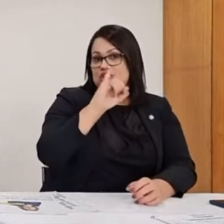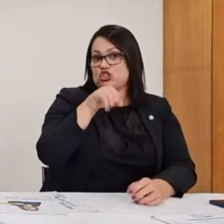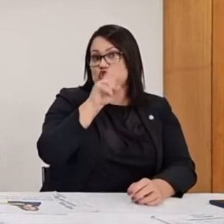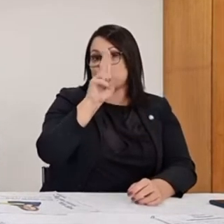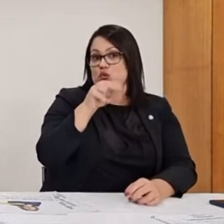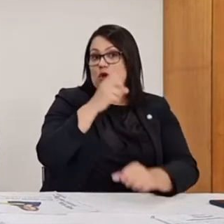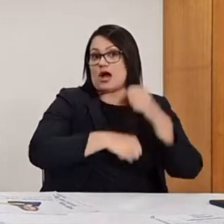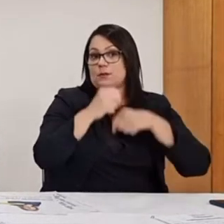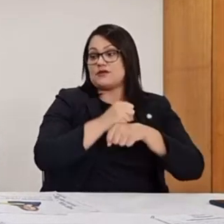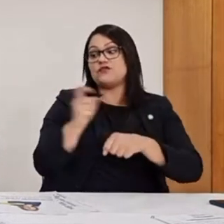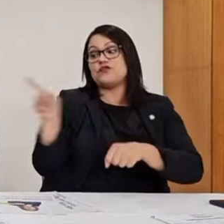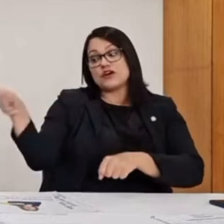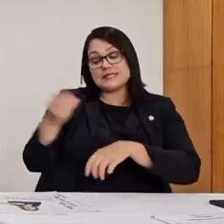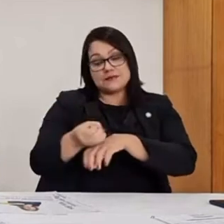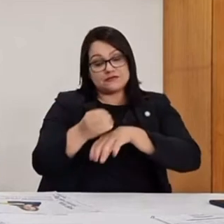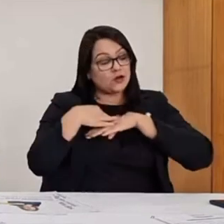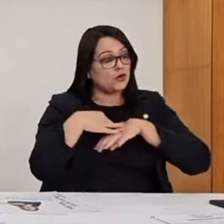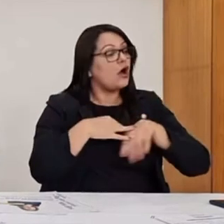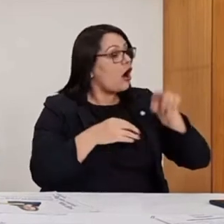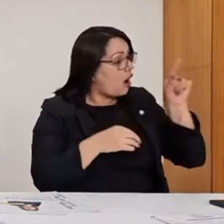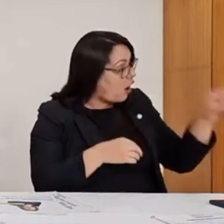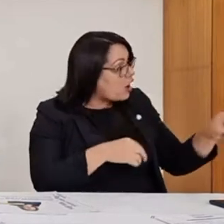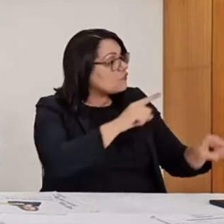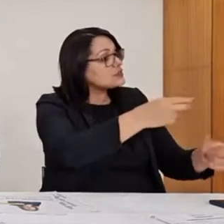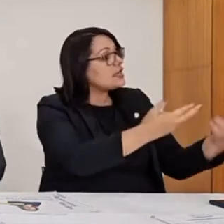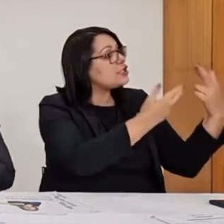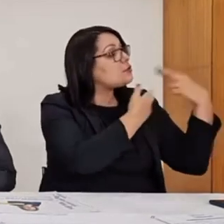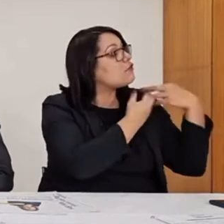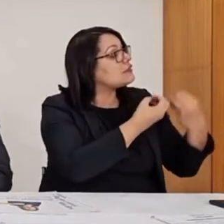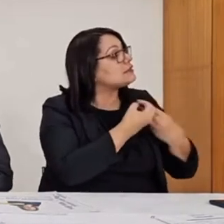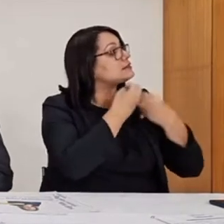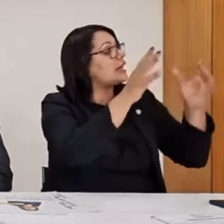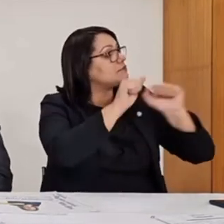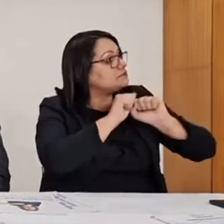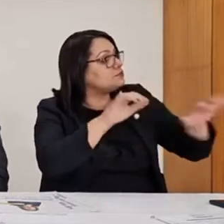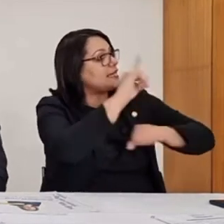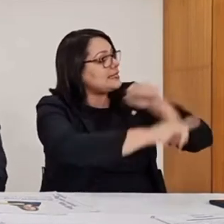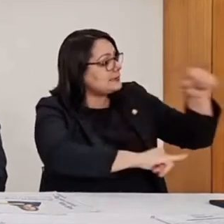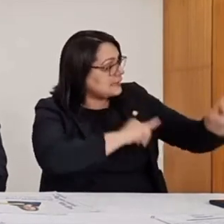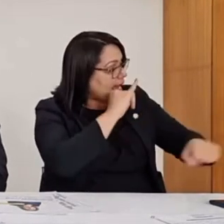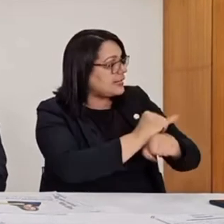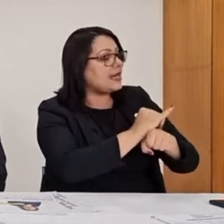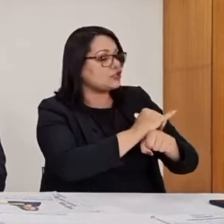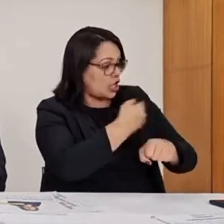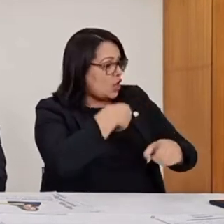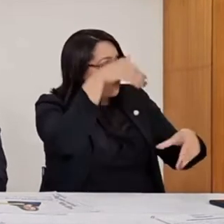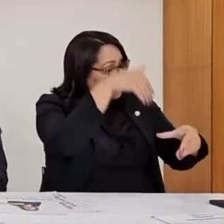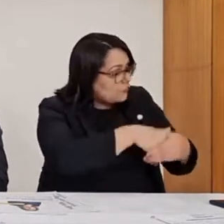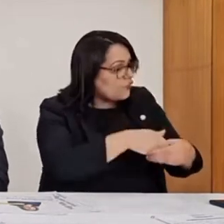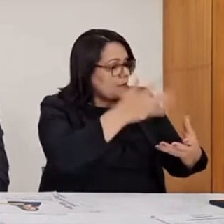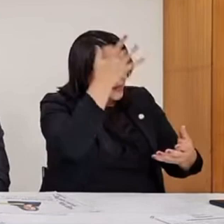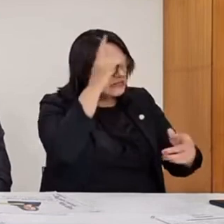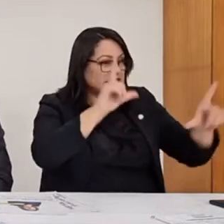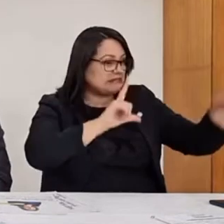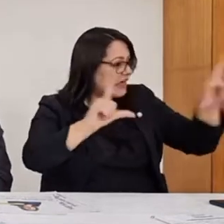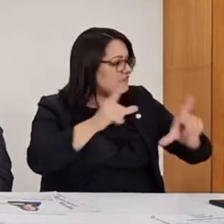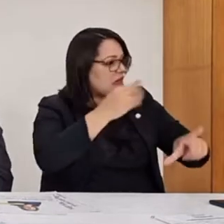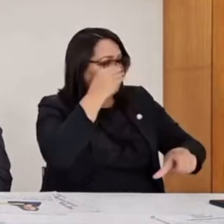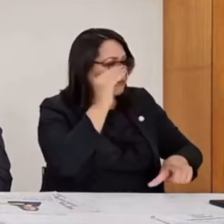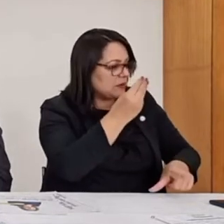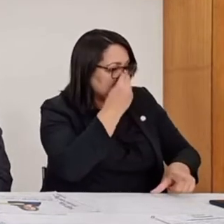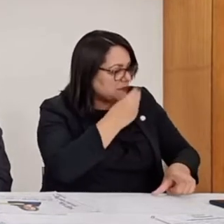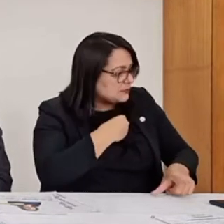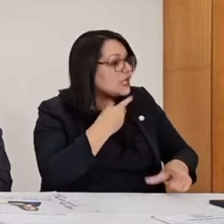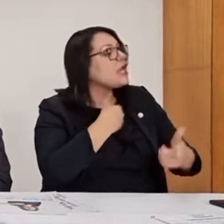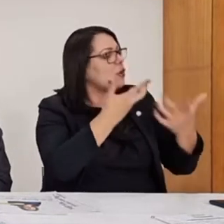o senhor me disse: Faria, sua missão é levar a internet para os brasileiros. Fui eleito devido à internet, a imprensa não dava moral para